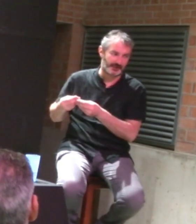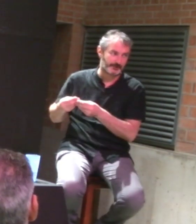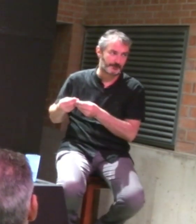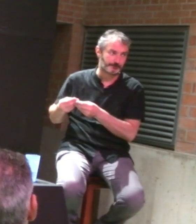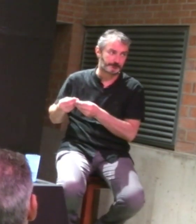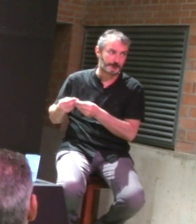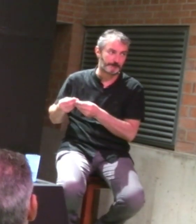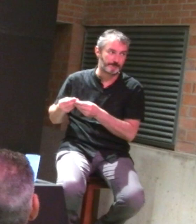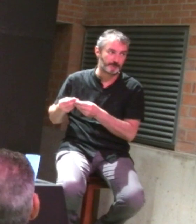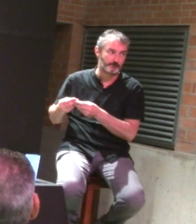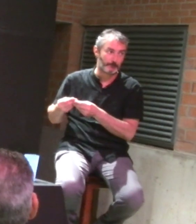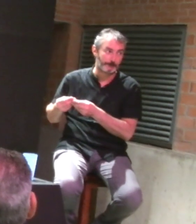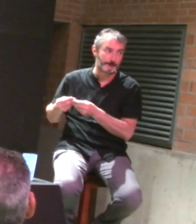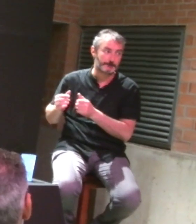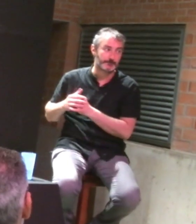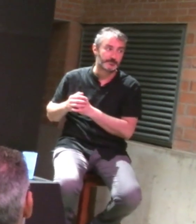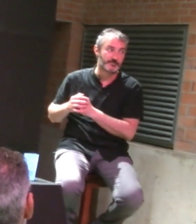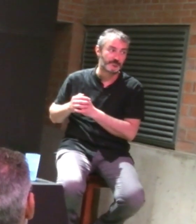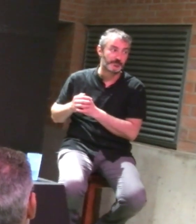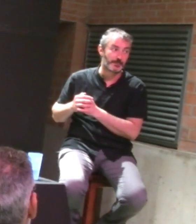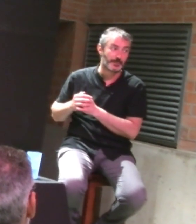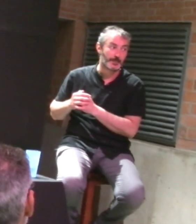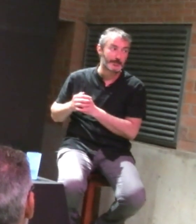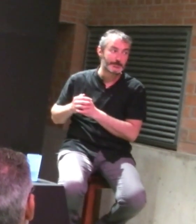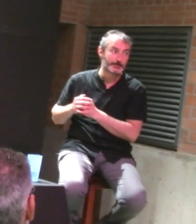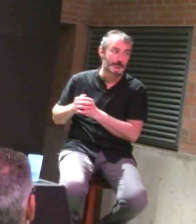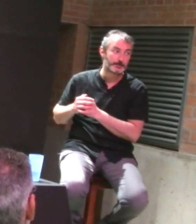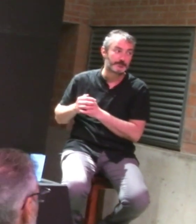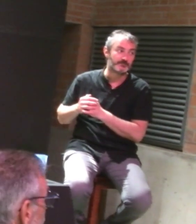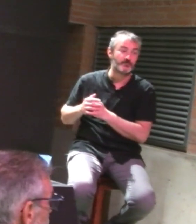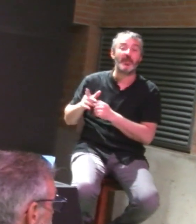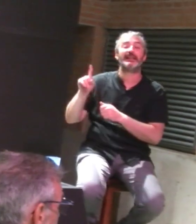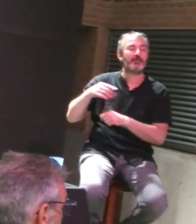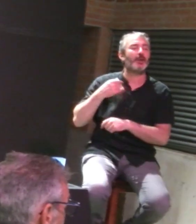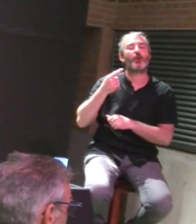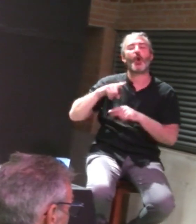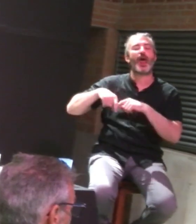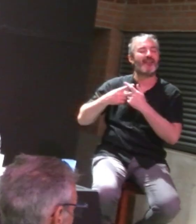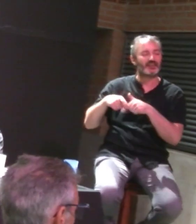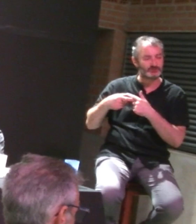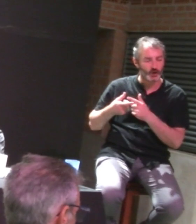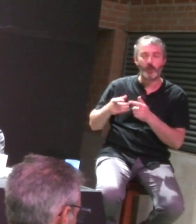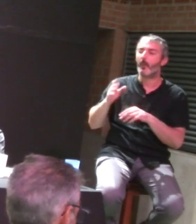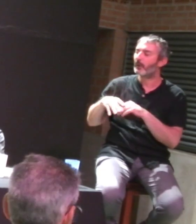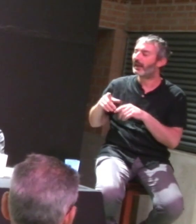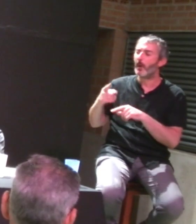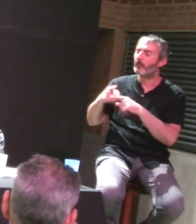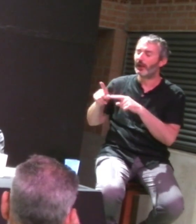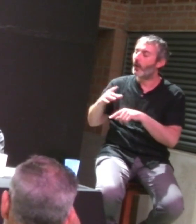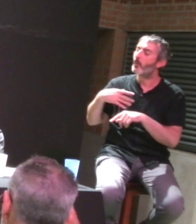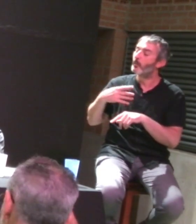també a nivell de territori. Bueno, bàsicament era fer la reflexió, donar-nos les gràcies per